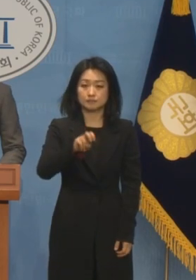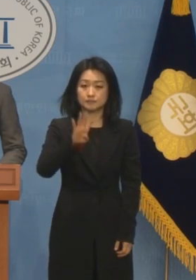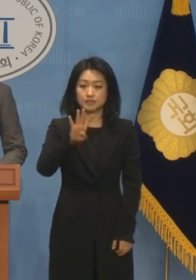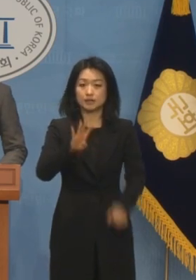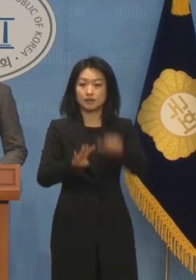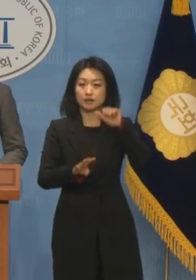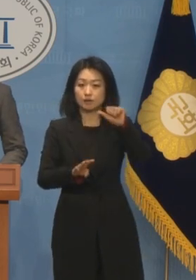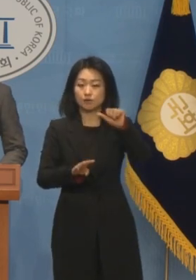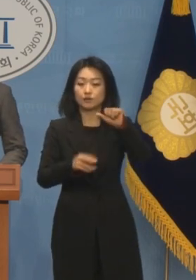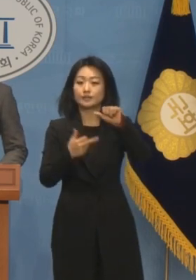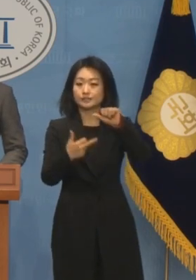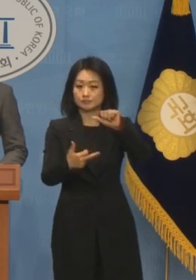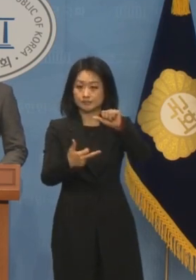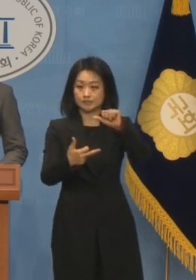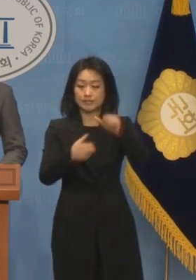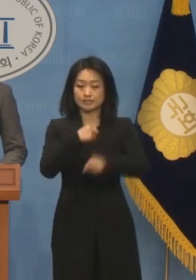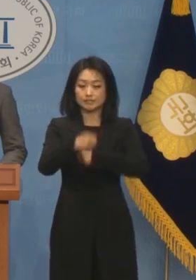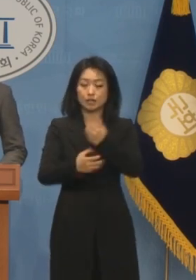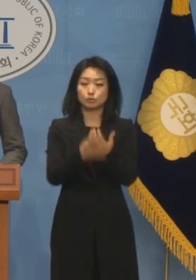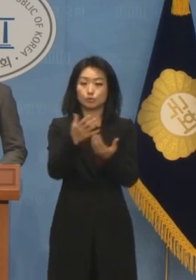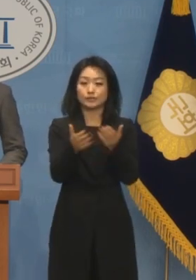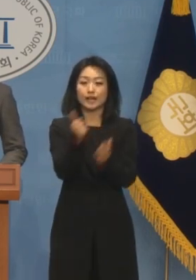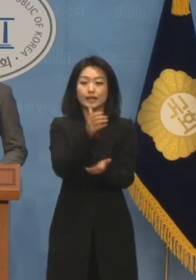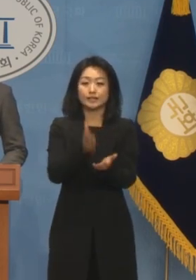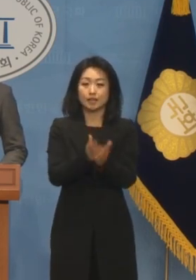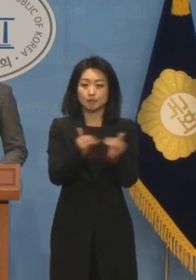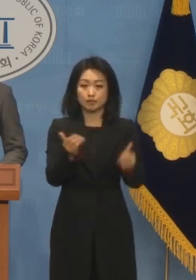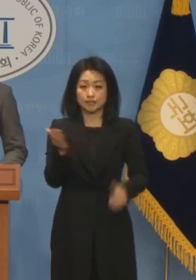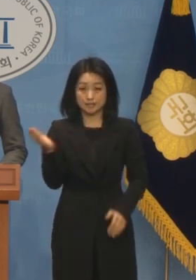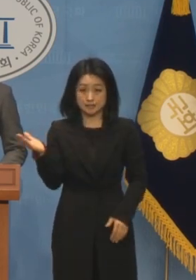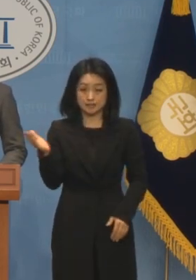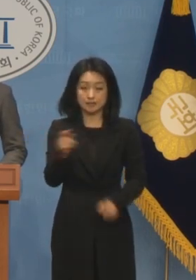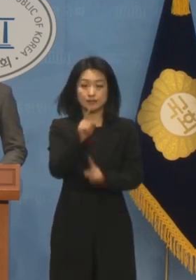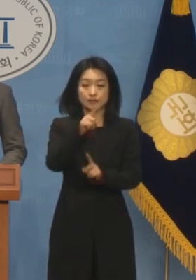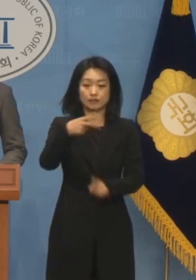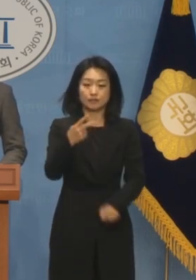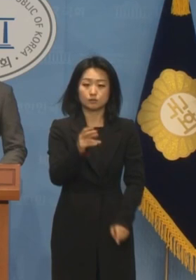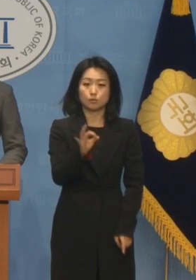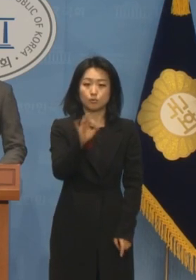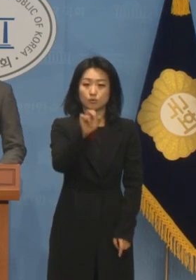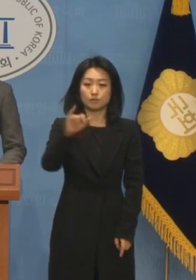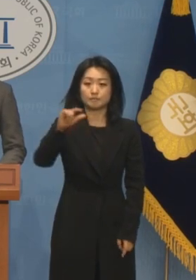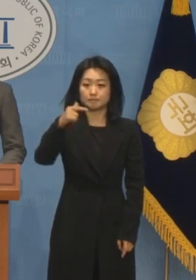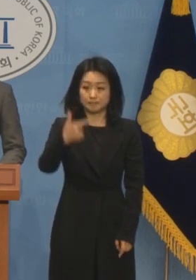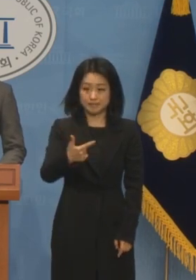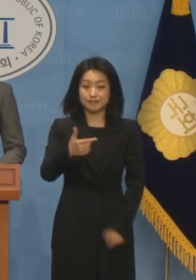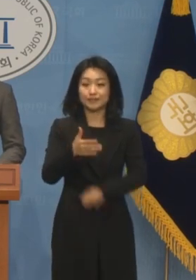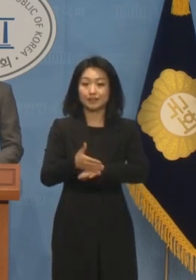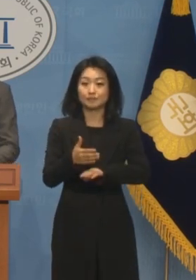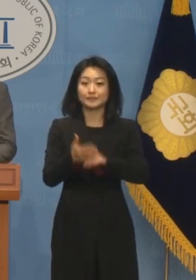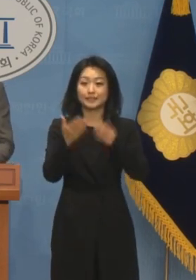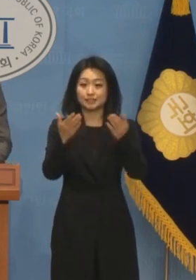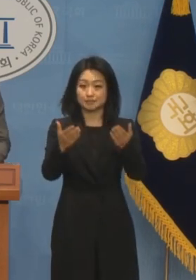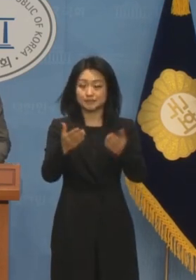2024년 5월 17일 자유통일당 대변인 이동민.